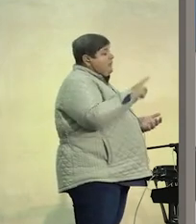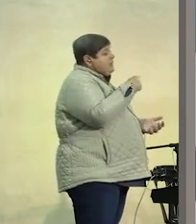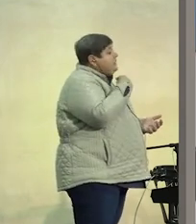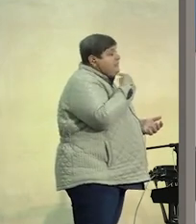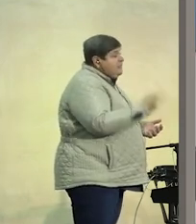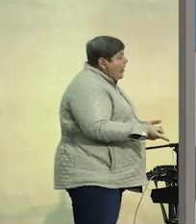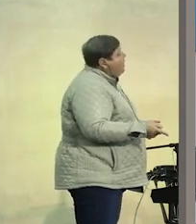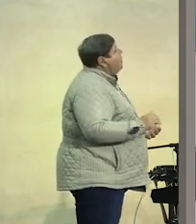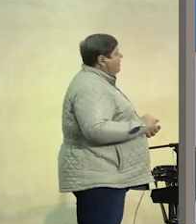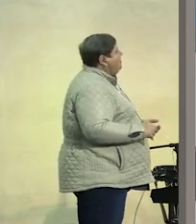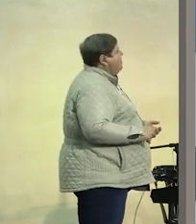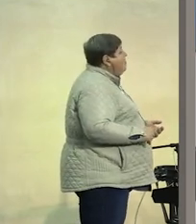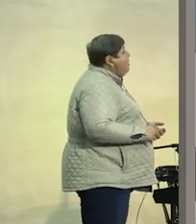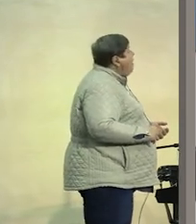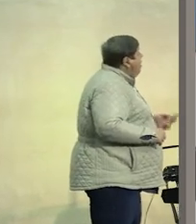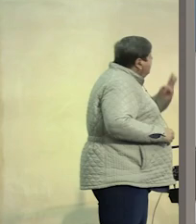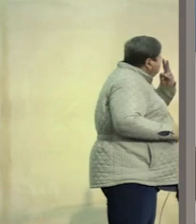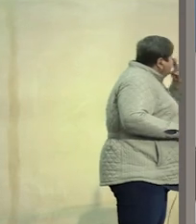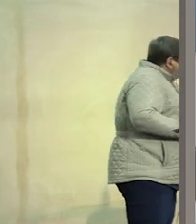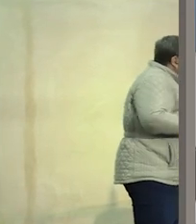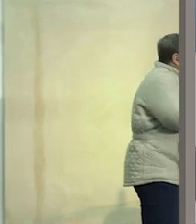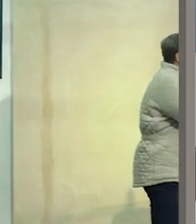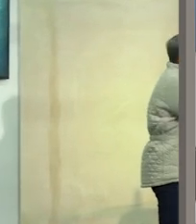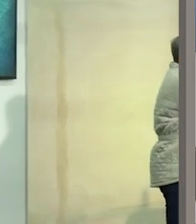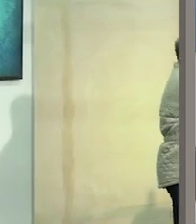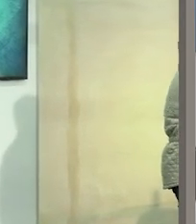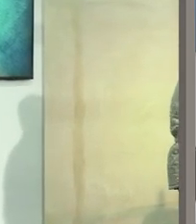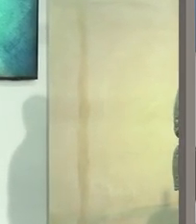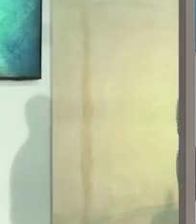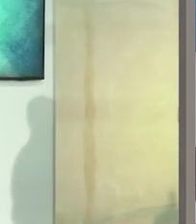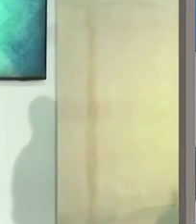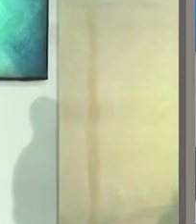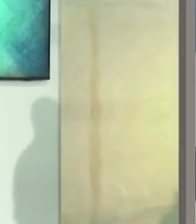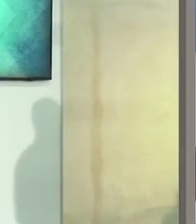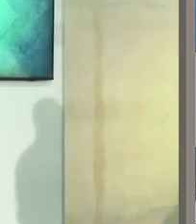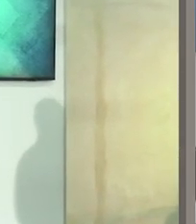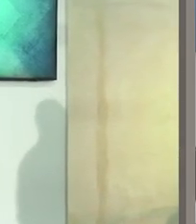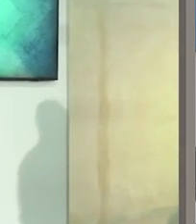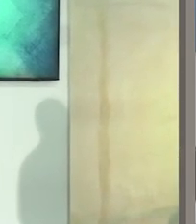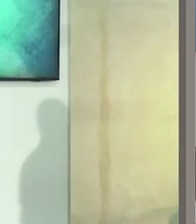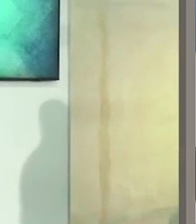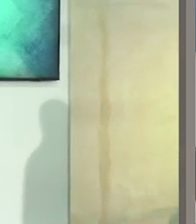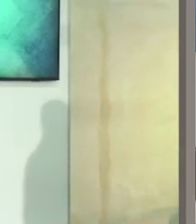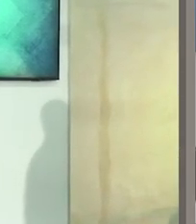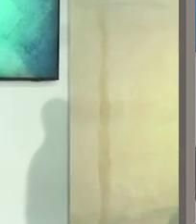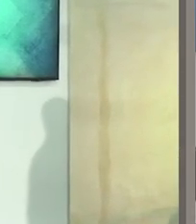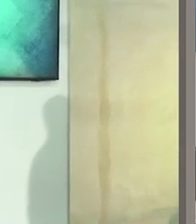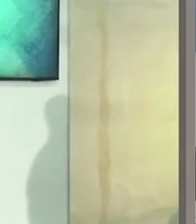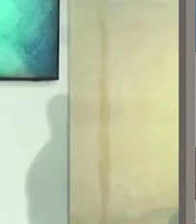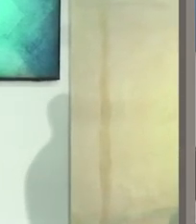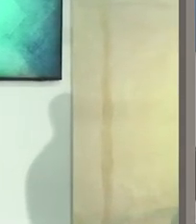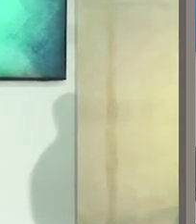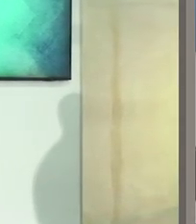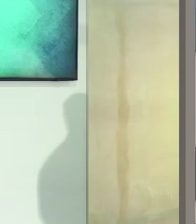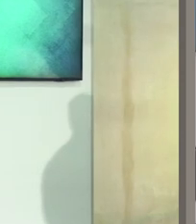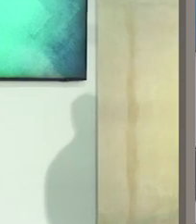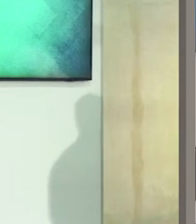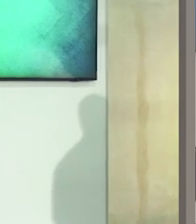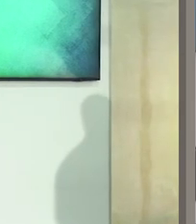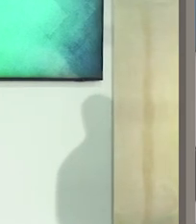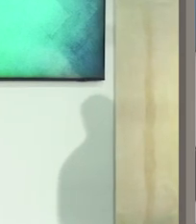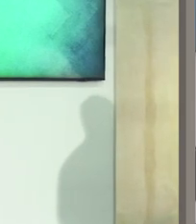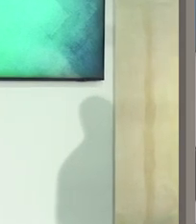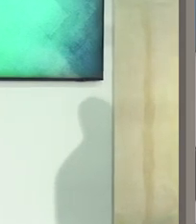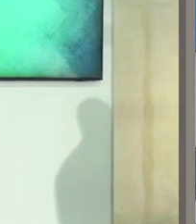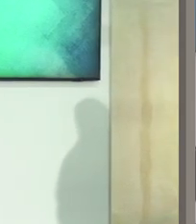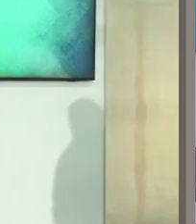doen wat jy sê terwyl hulle in die huis is, maar as hulle uit is, gaan hulle doen wat jy doen. En die vraag wat ek vir jou wil vra is, wat wys ons vir hulle? Wat wys ons vir hulle? So ek